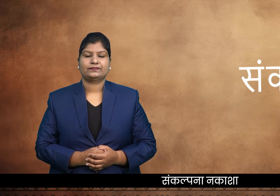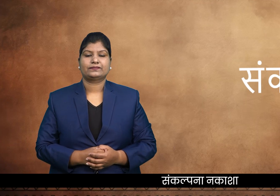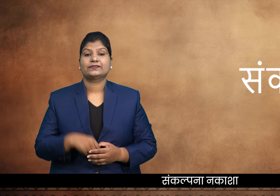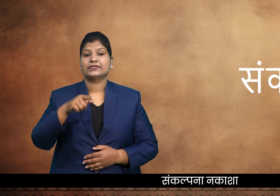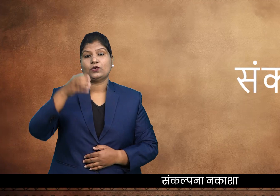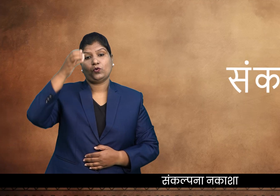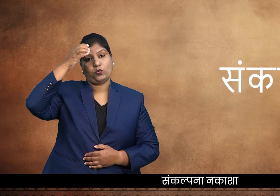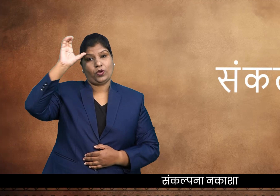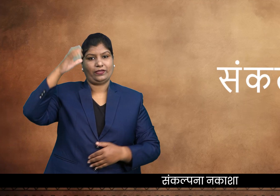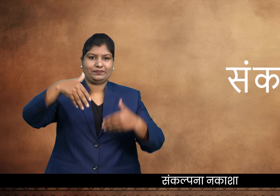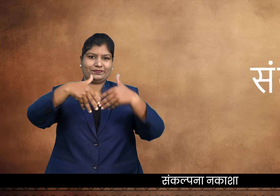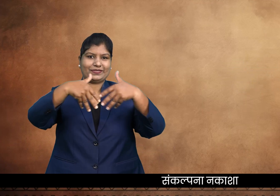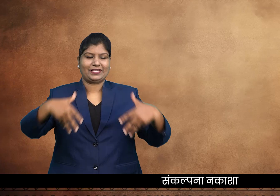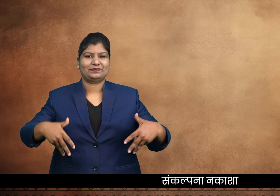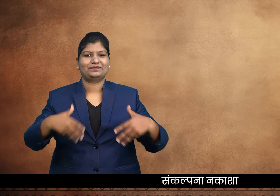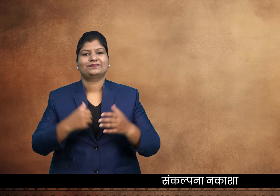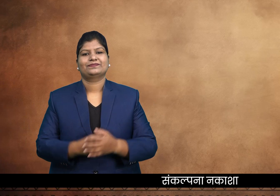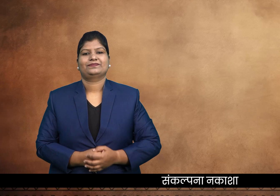संकल्पना नकाशा.